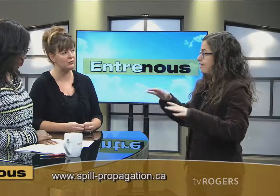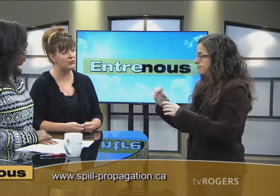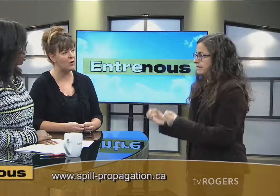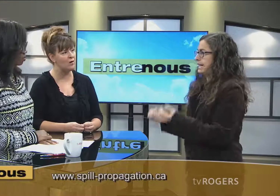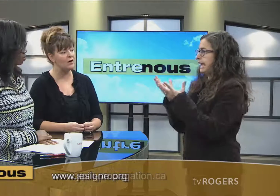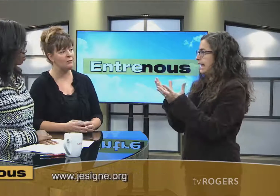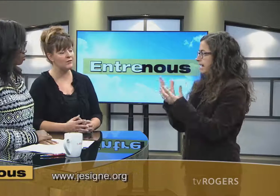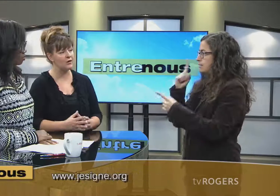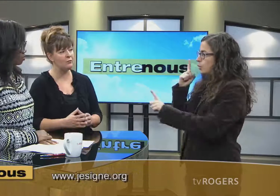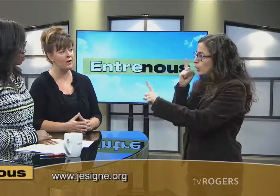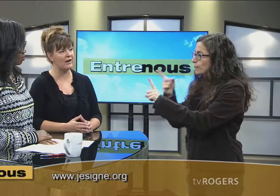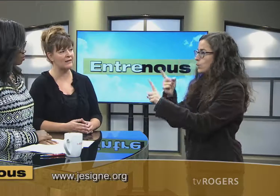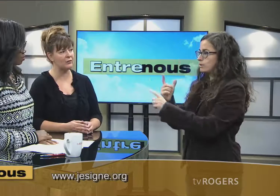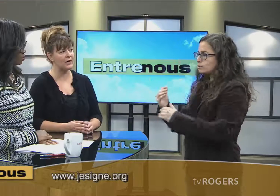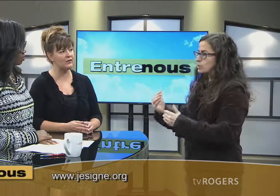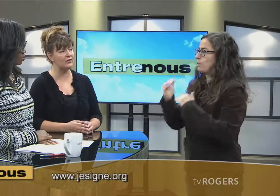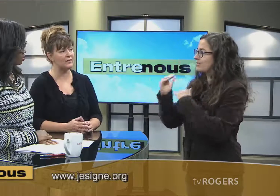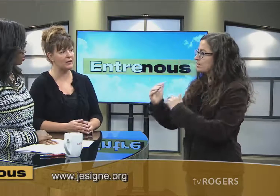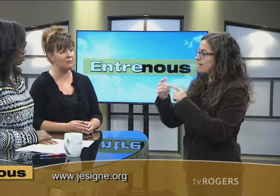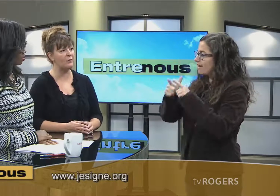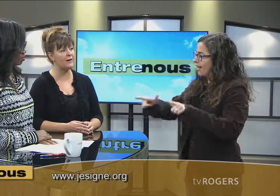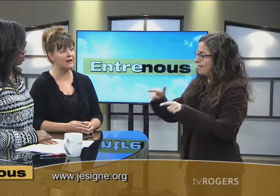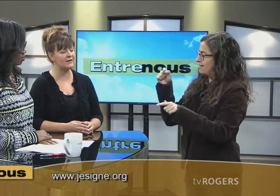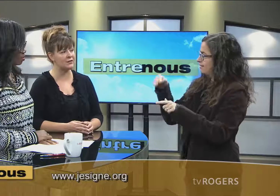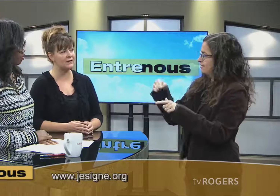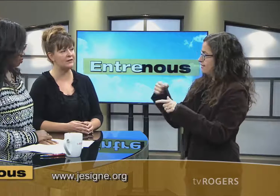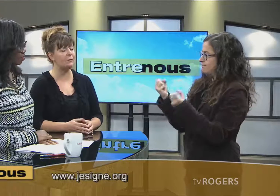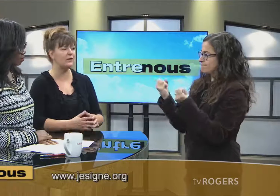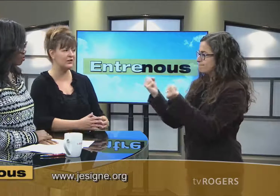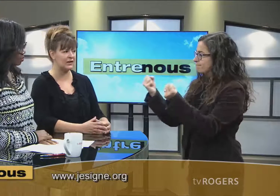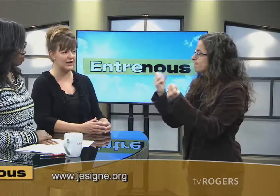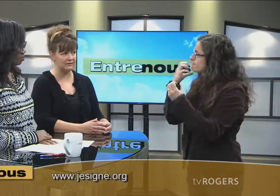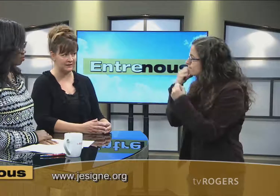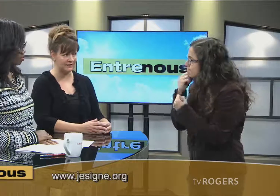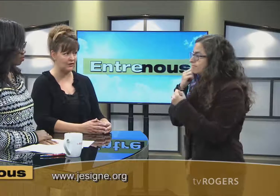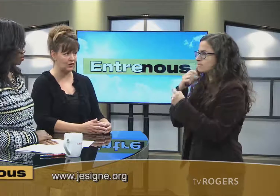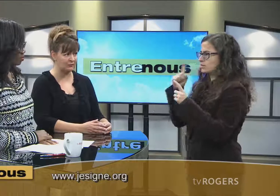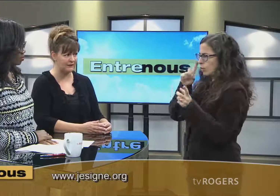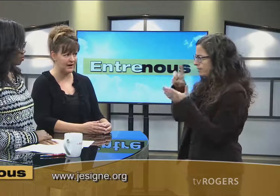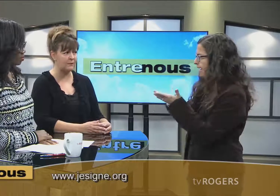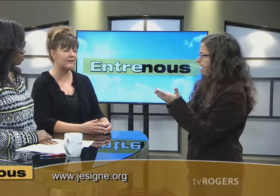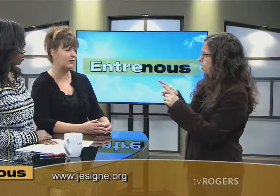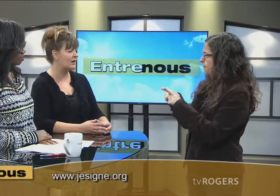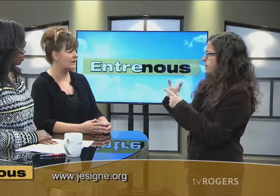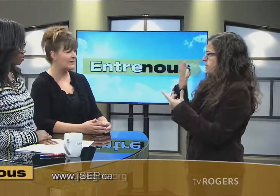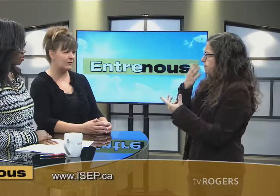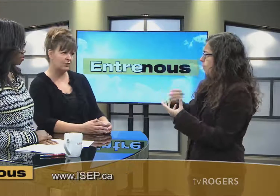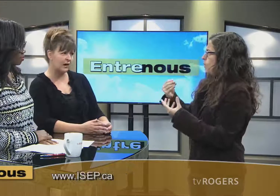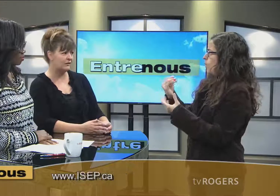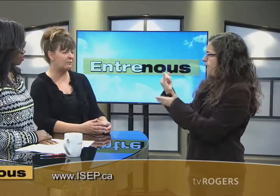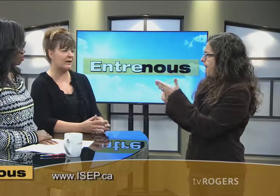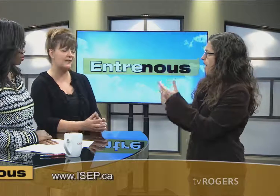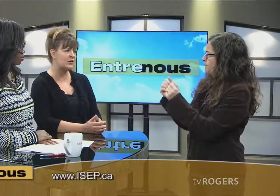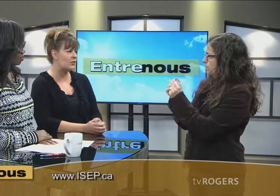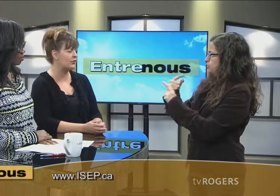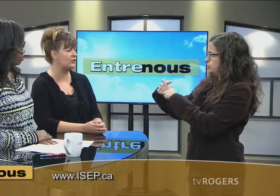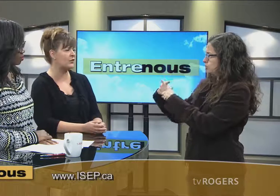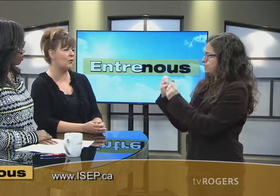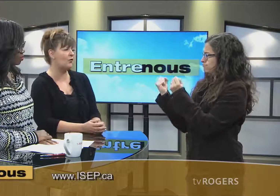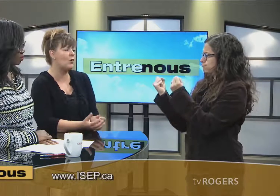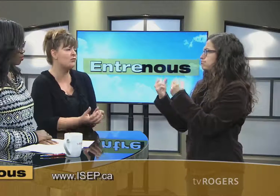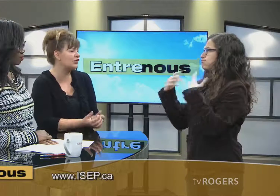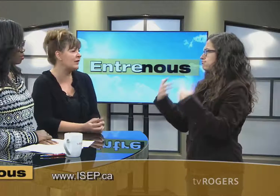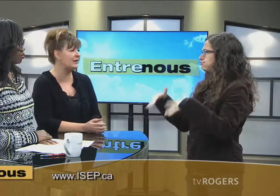à l'inclusion. Puis c'est un peu la raison d'être de Spill Propagation, c'est de protéger la langue des signes comme telle, parce que c'est une langue qui est